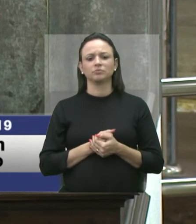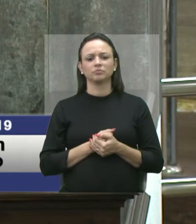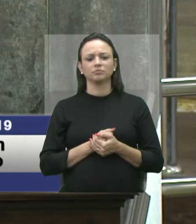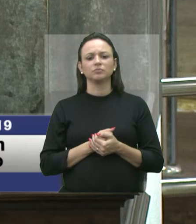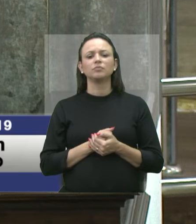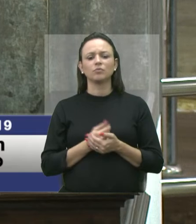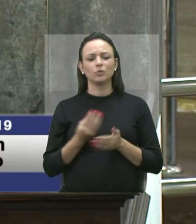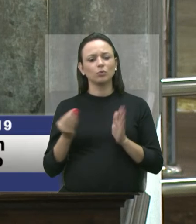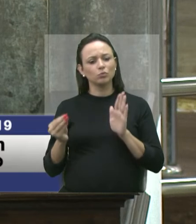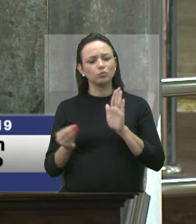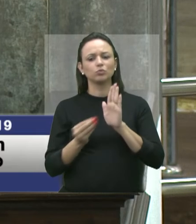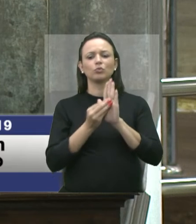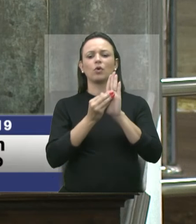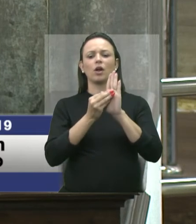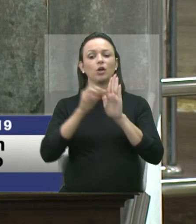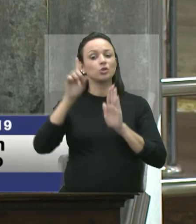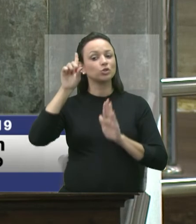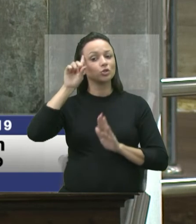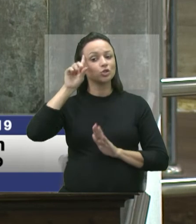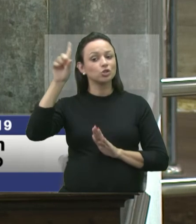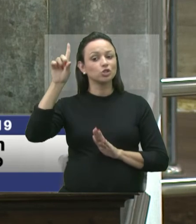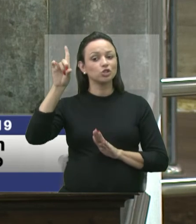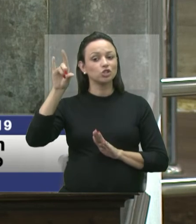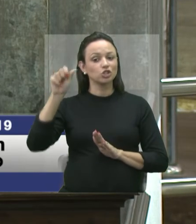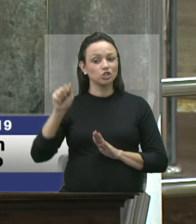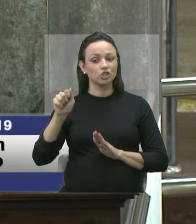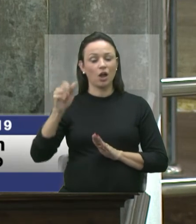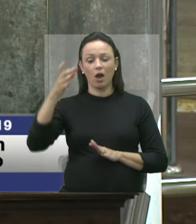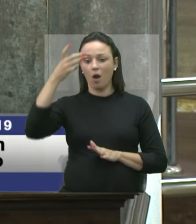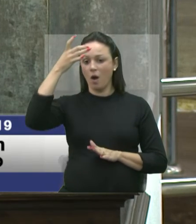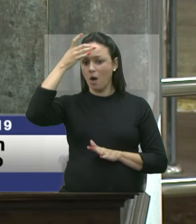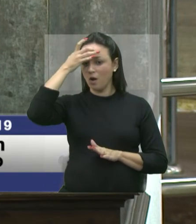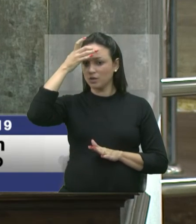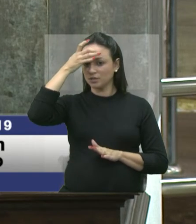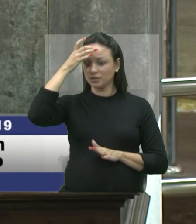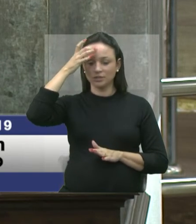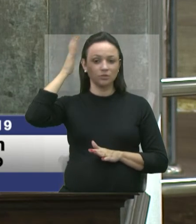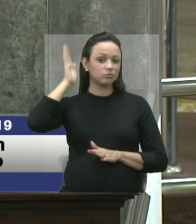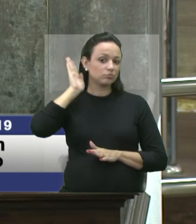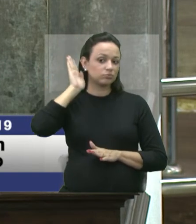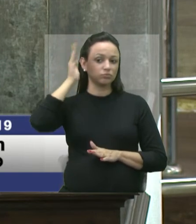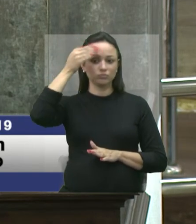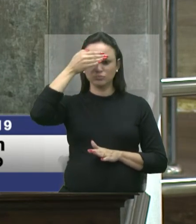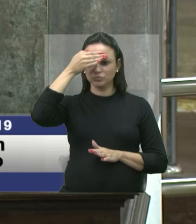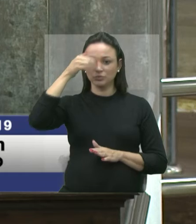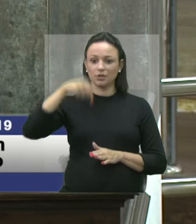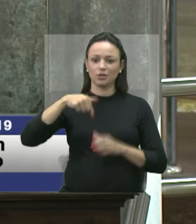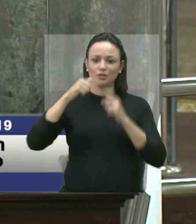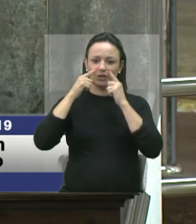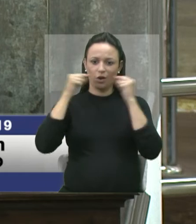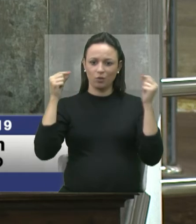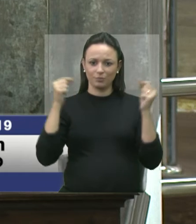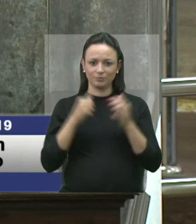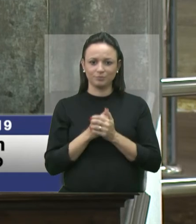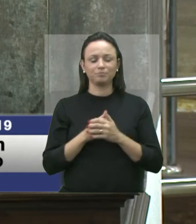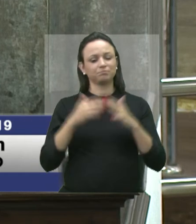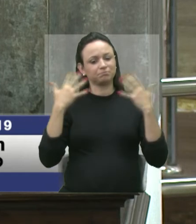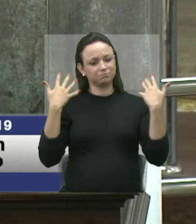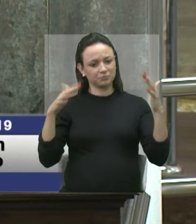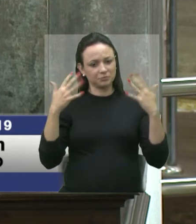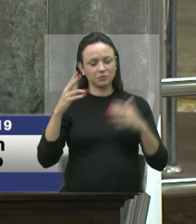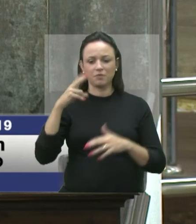dia de conscientização sobre a pessoa com surdo-cegueira no município de Jaú. Parabéns, vereador,